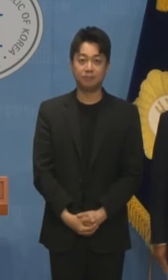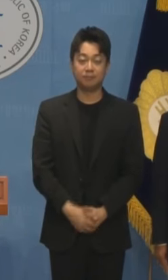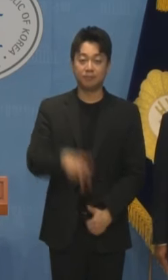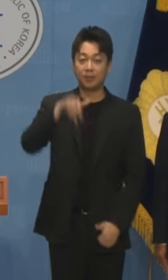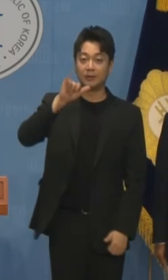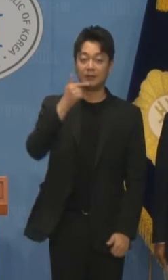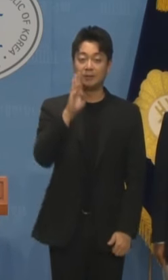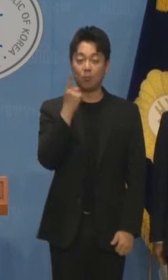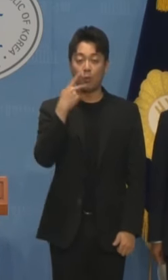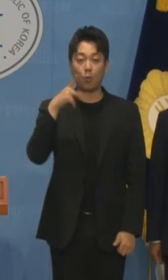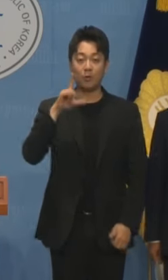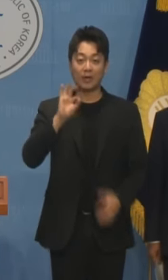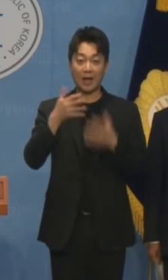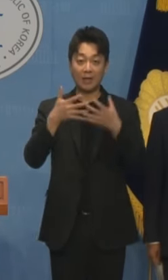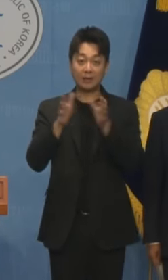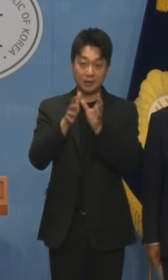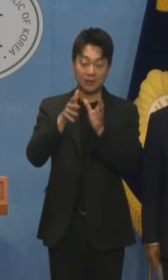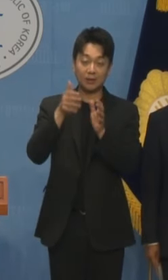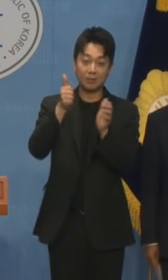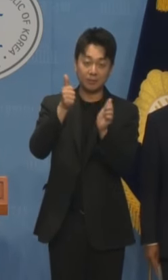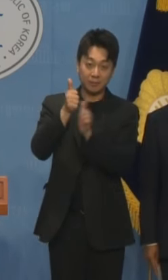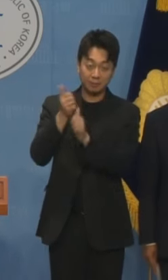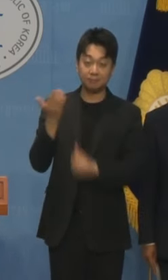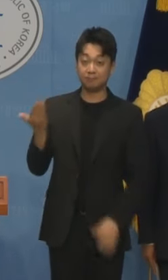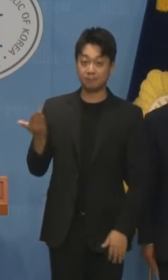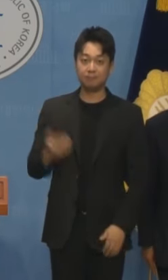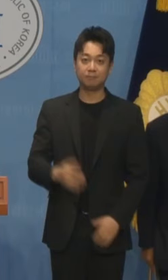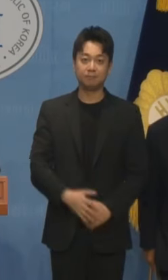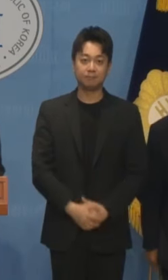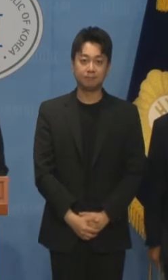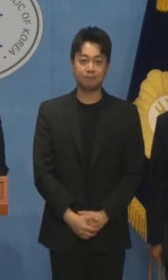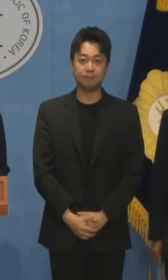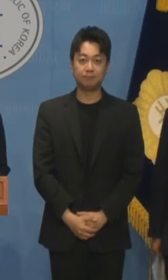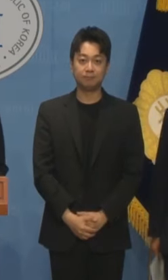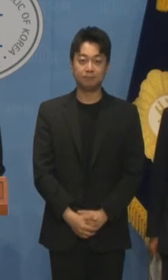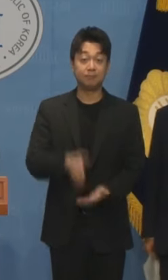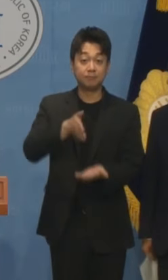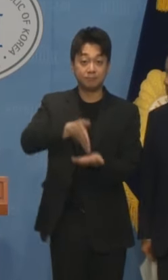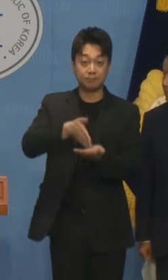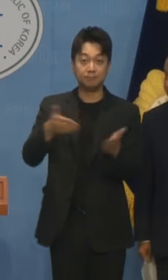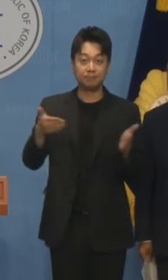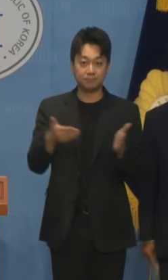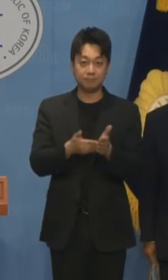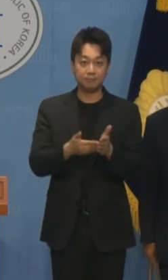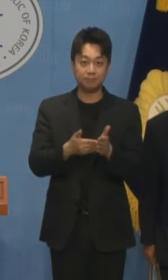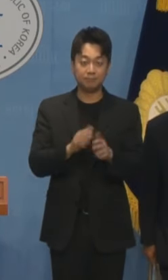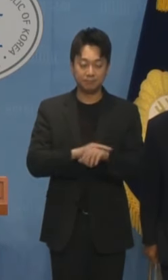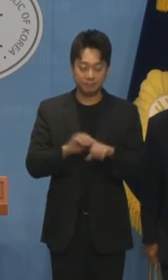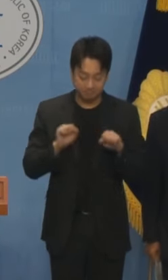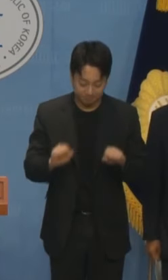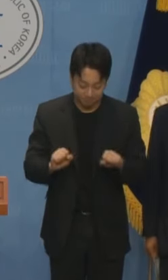국회의원 윤종호 전종덕 정혜경네 이것으로 기자 회경 마치도록